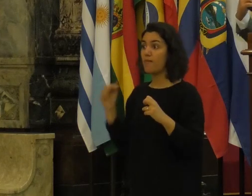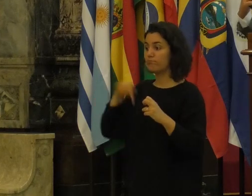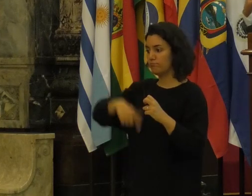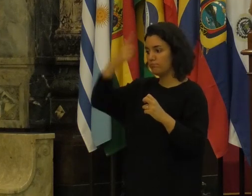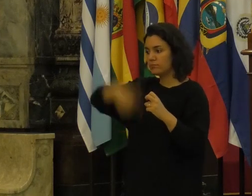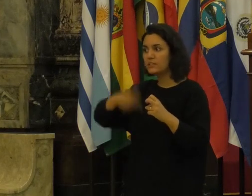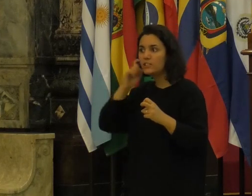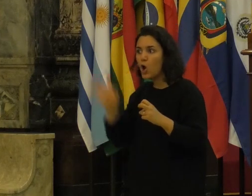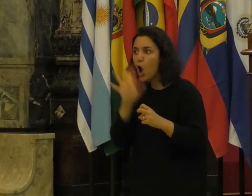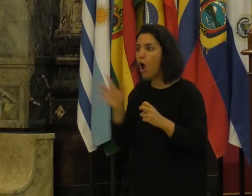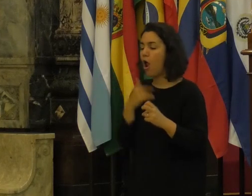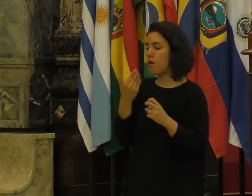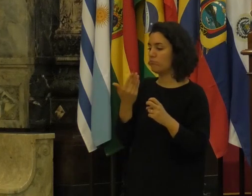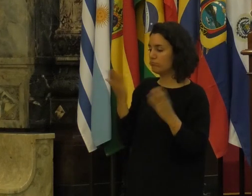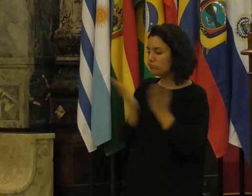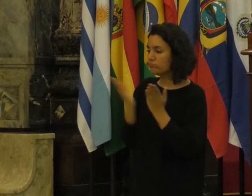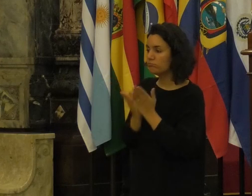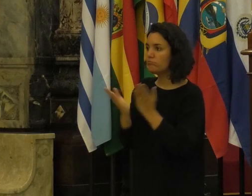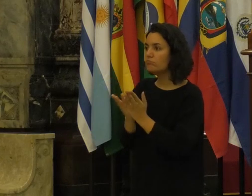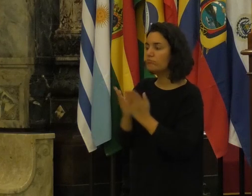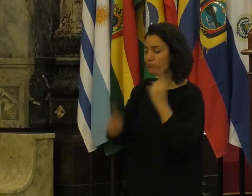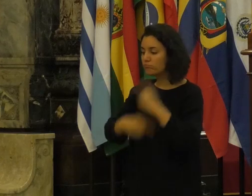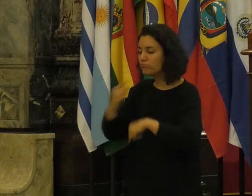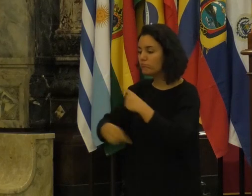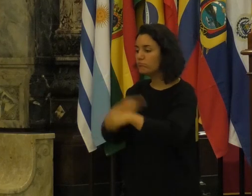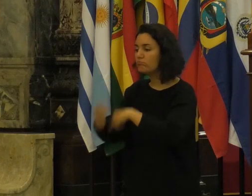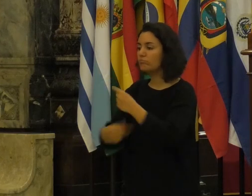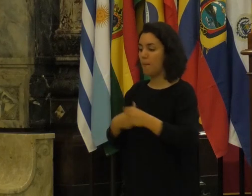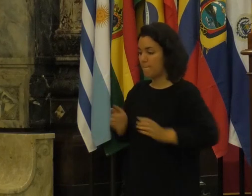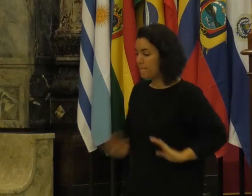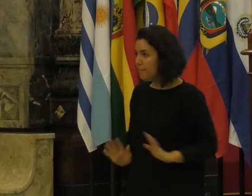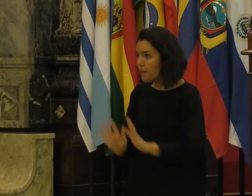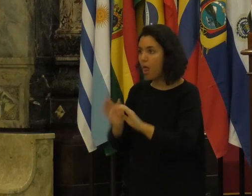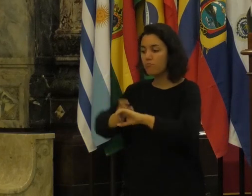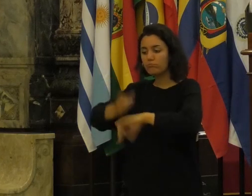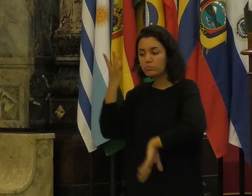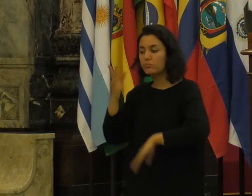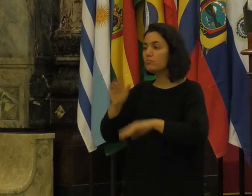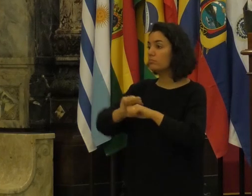un psicólogo, la carrera, además de la formación profesionalizante,